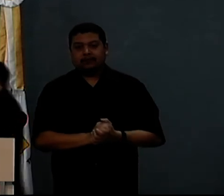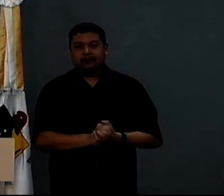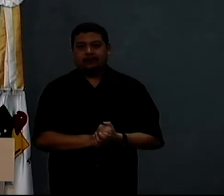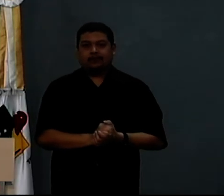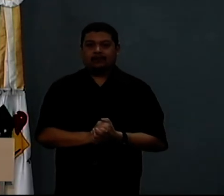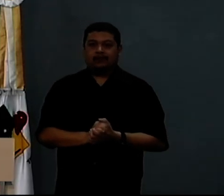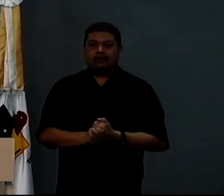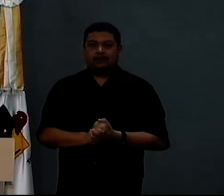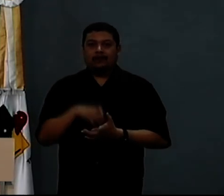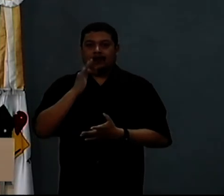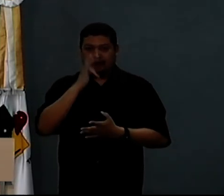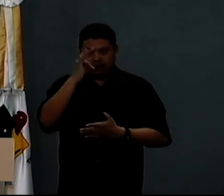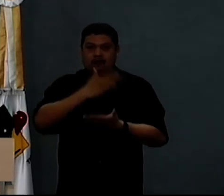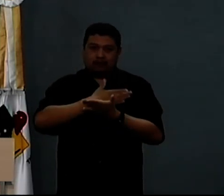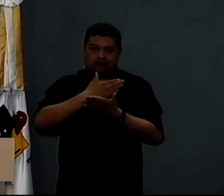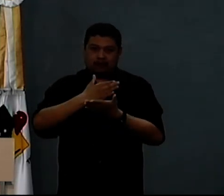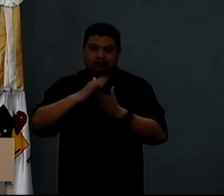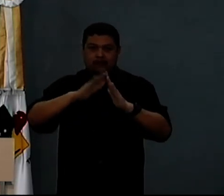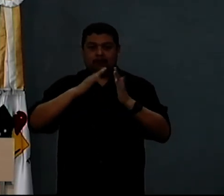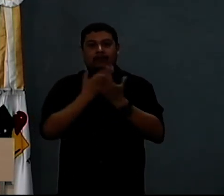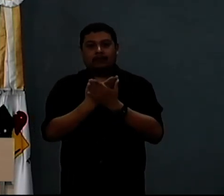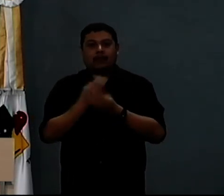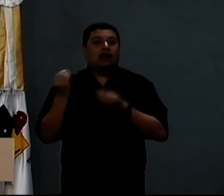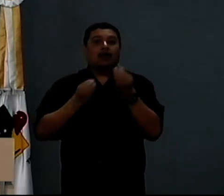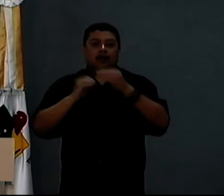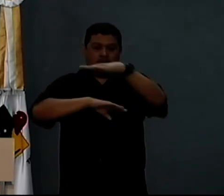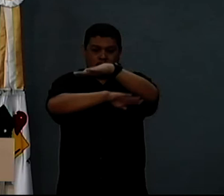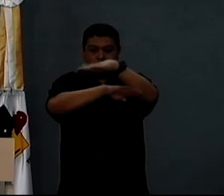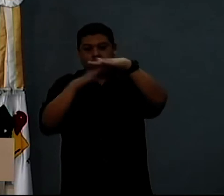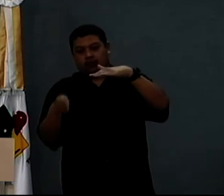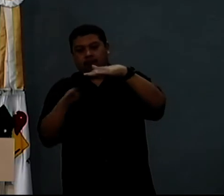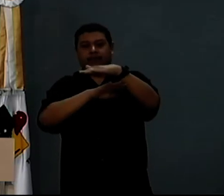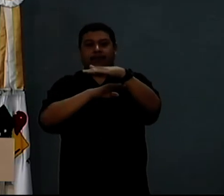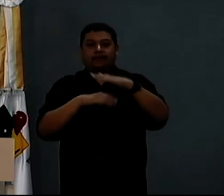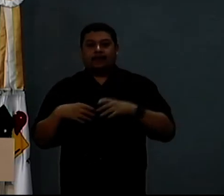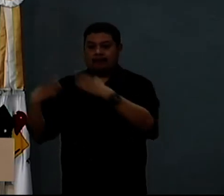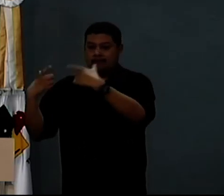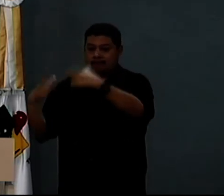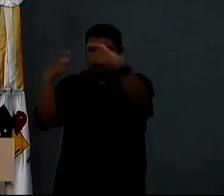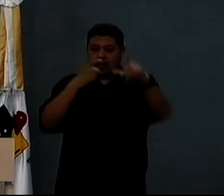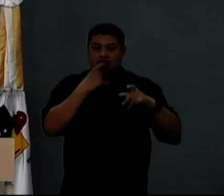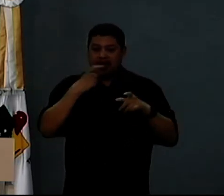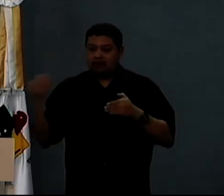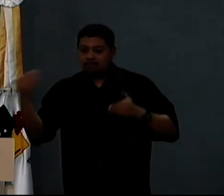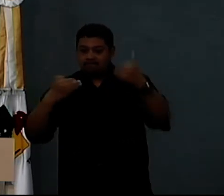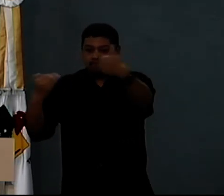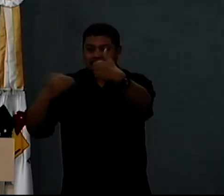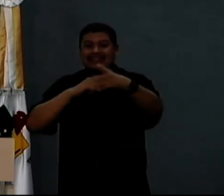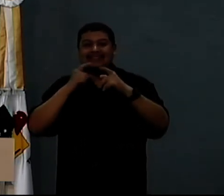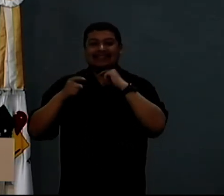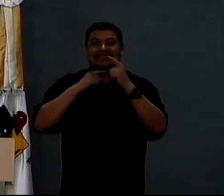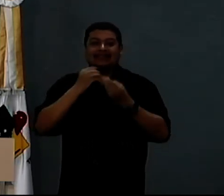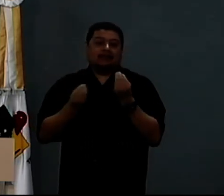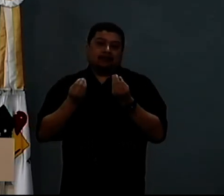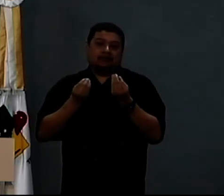os nossos estudantes ali, universitários que passam por ali também, o pessoal do bairro ali próximo do INCRA também, que usam por ali para poder passar.